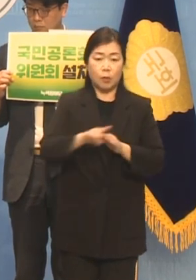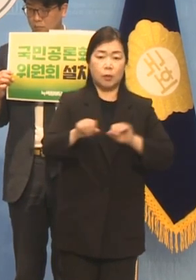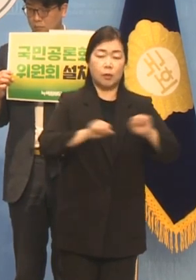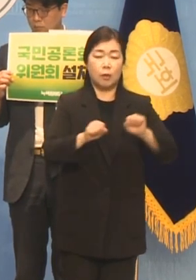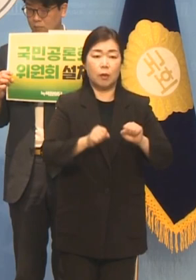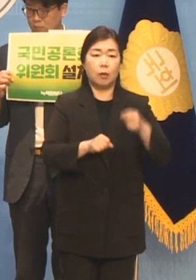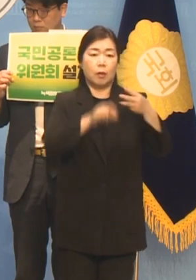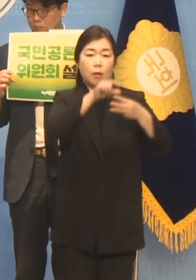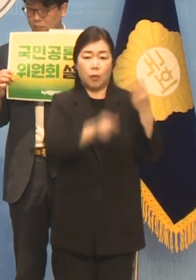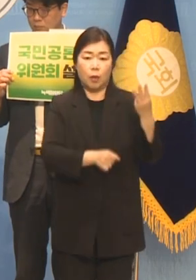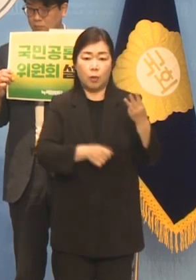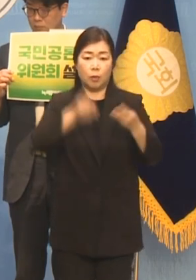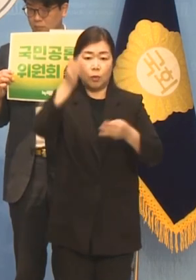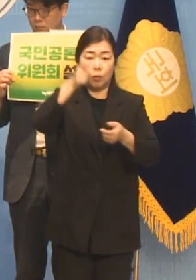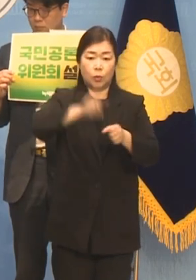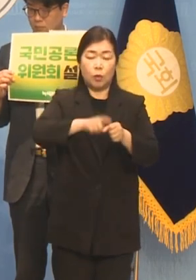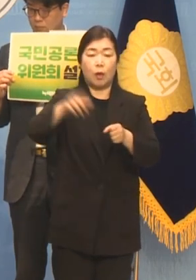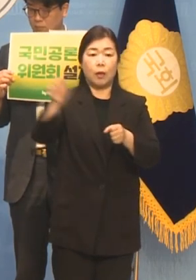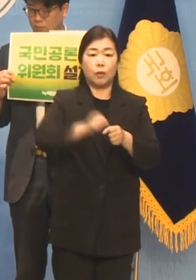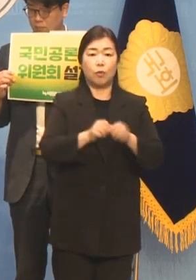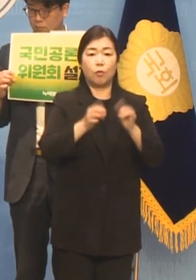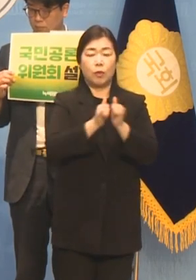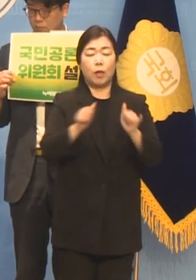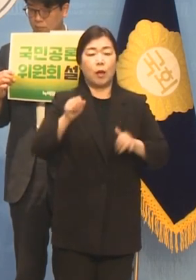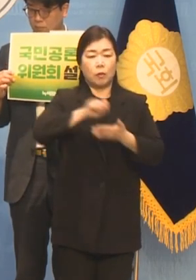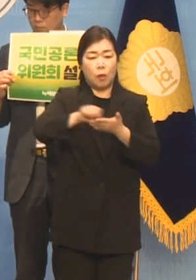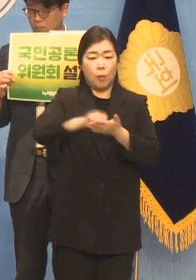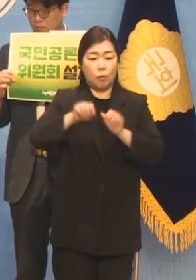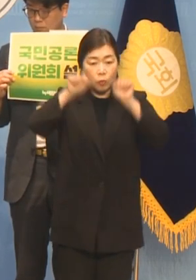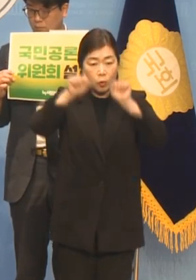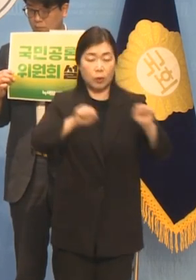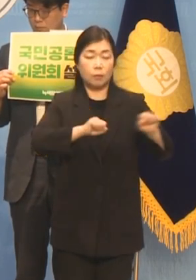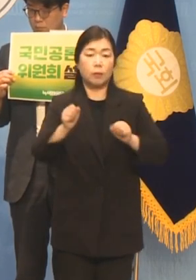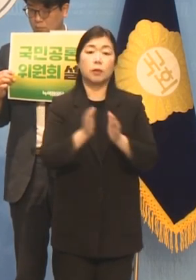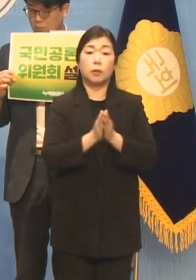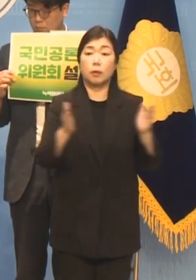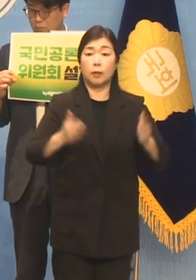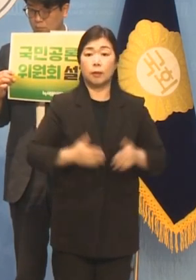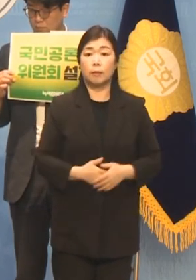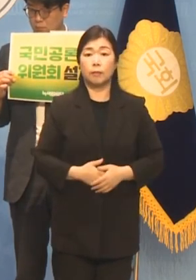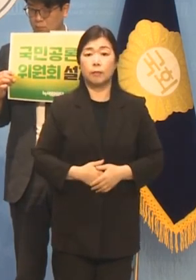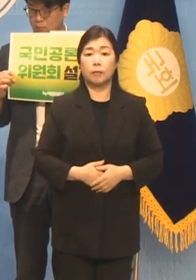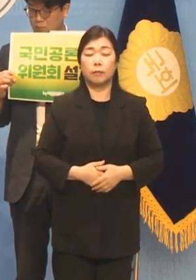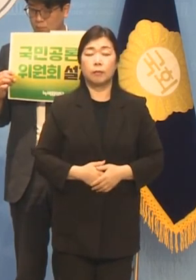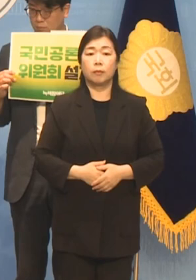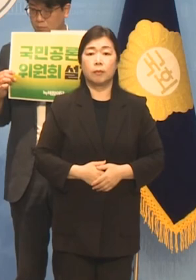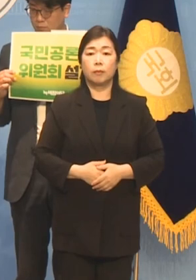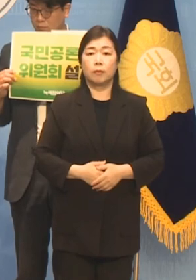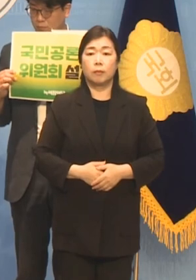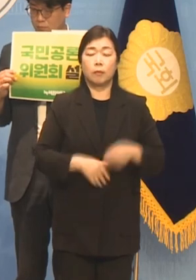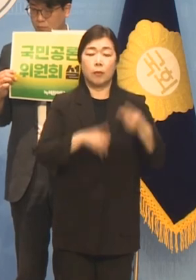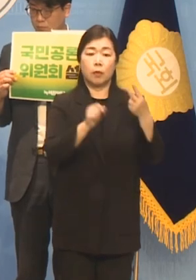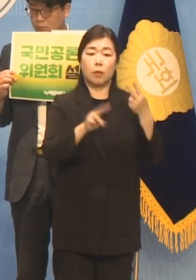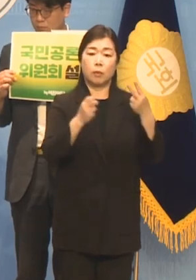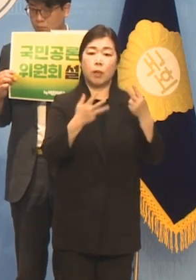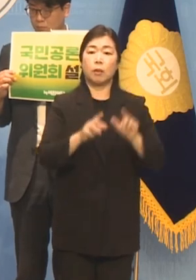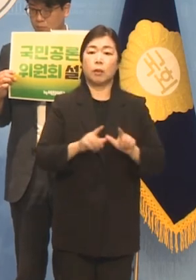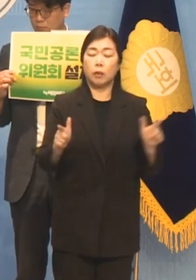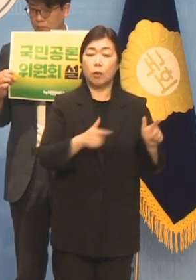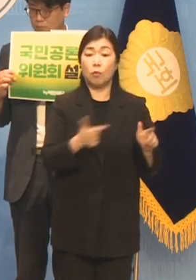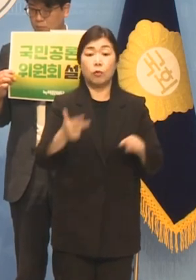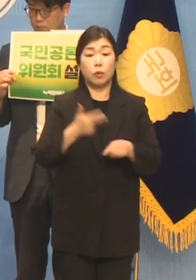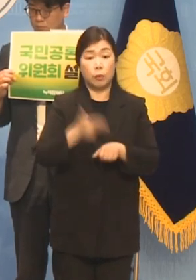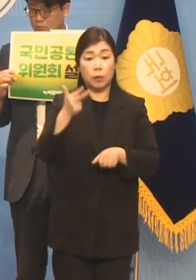3대 요구를 내걸고 대국민 서명운동을 시작하겠습니다. 그 첫 출발로서 2월 28일 오후